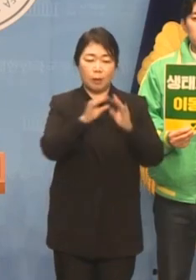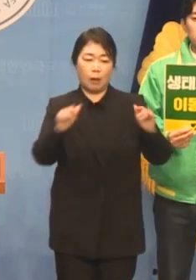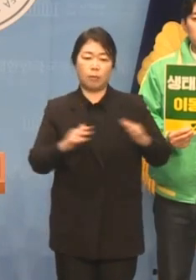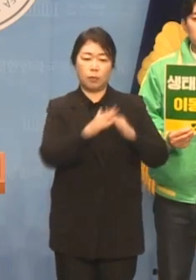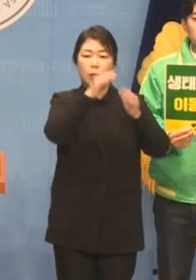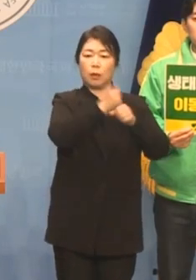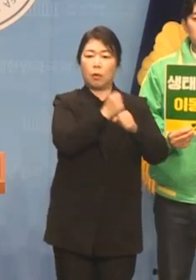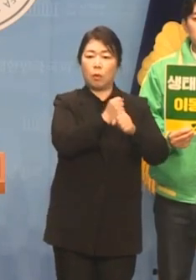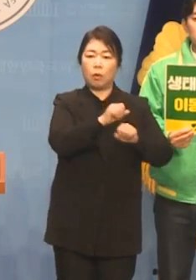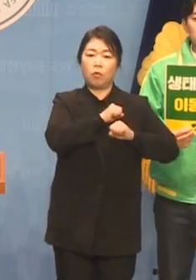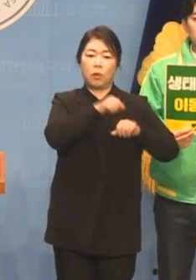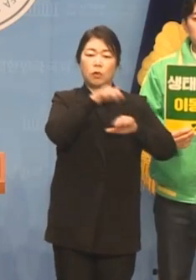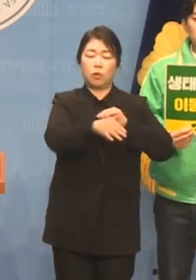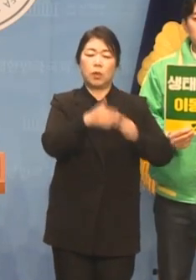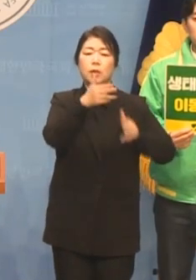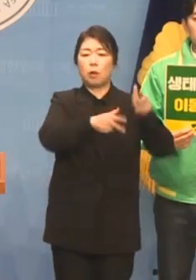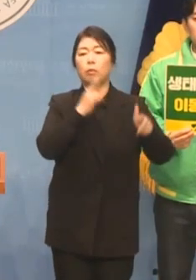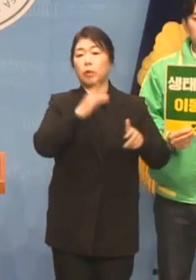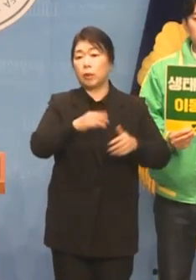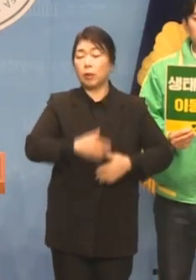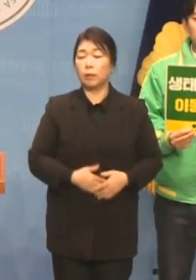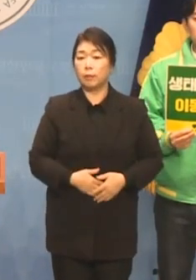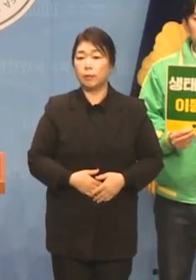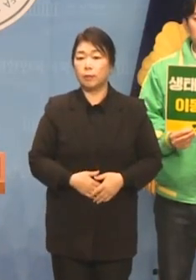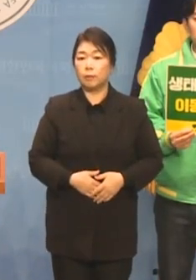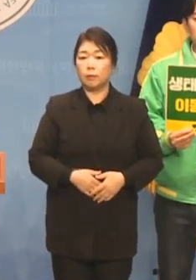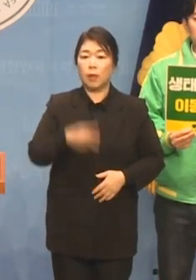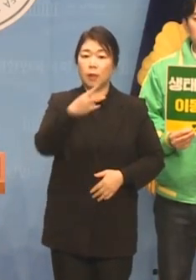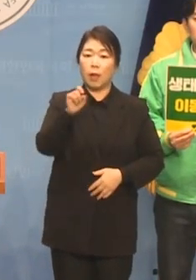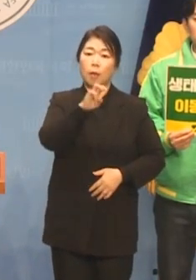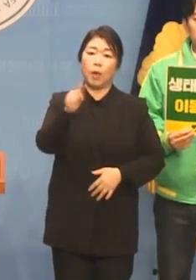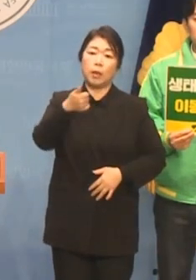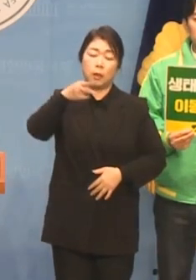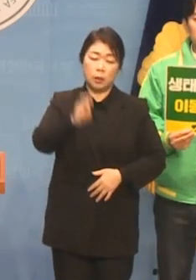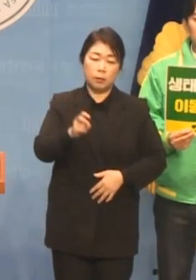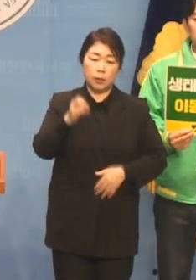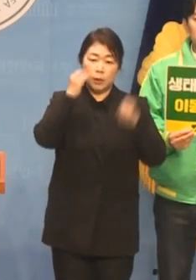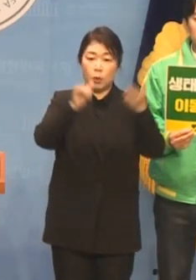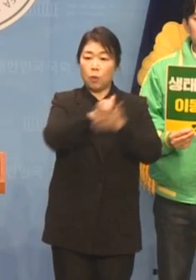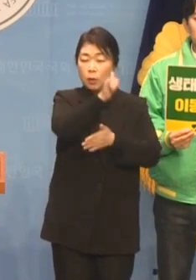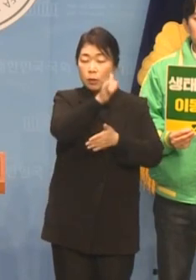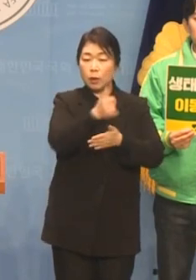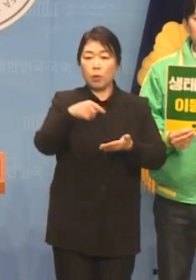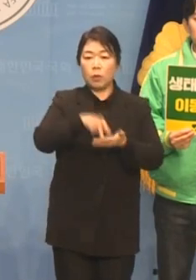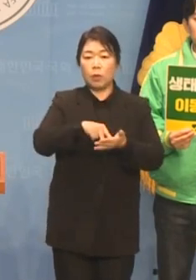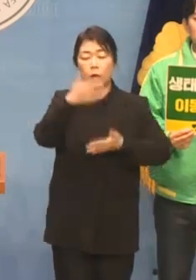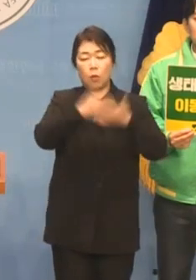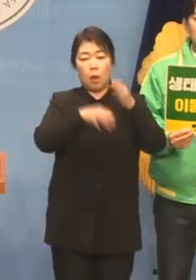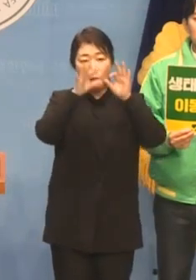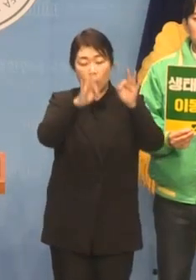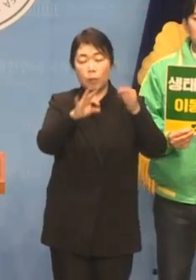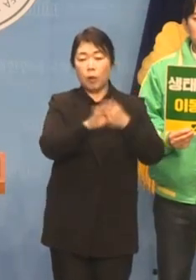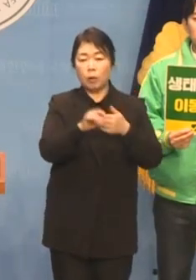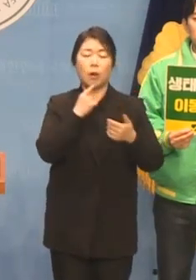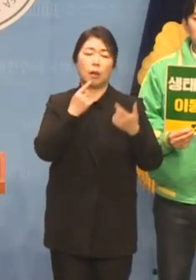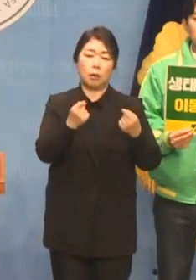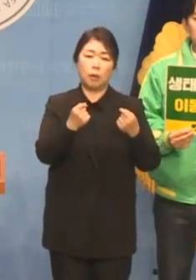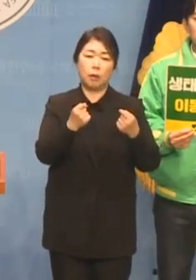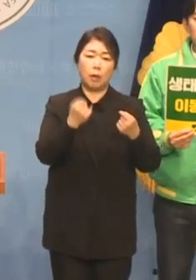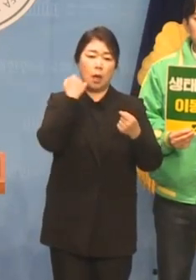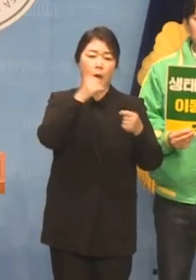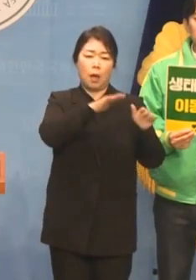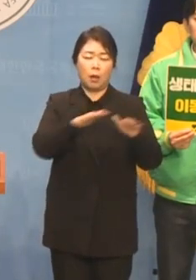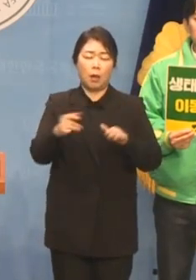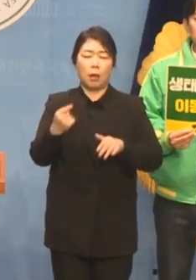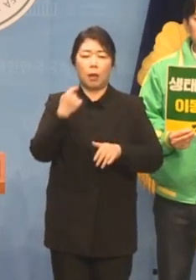군사주의 사업일뿐입니다 먼저 세만금 신공항은 독립영화 수라를 통해도 그 아름다움이 널리